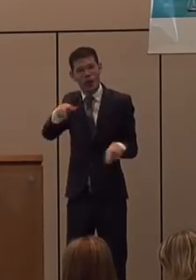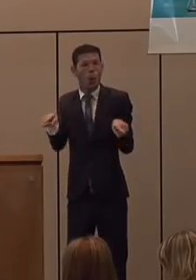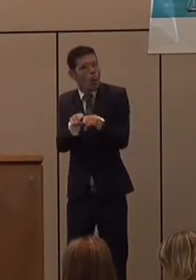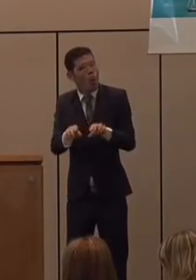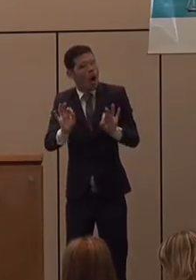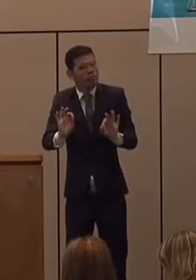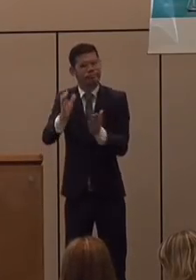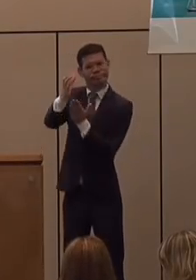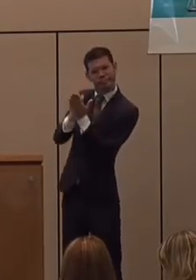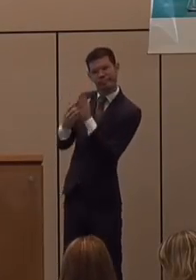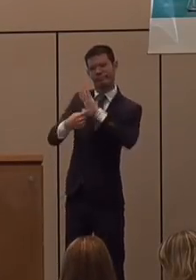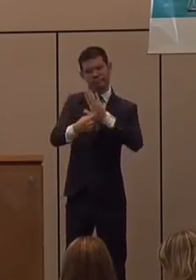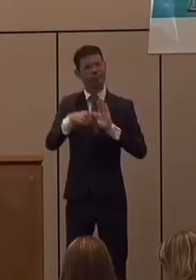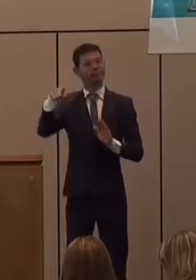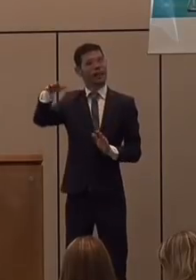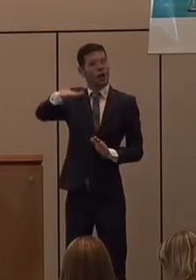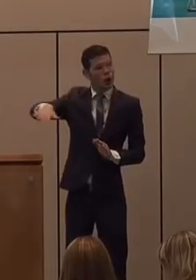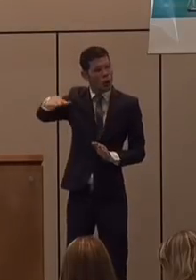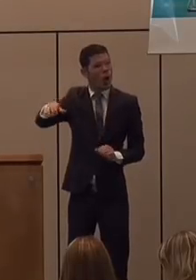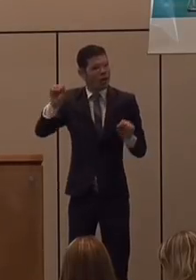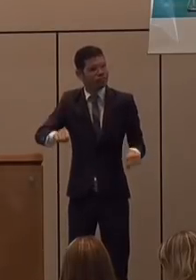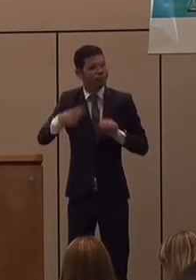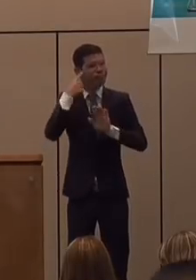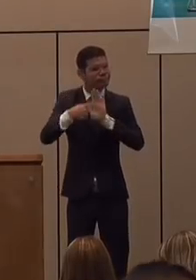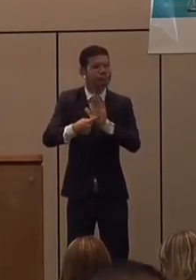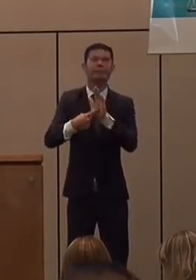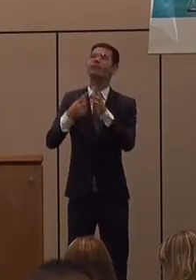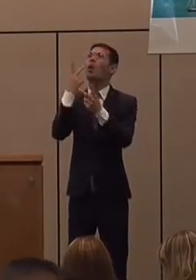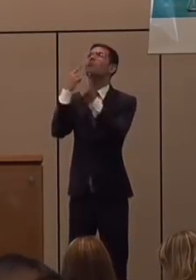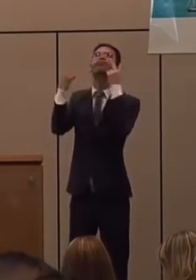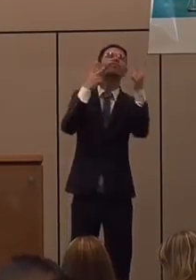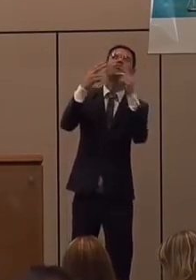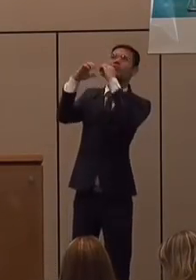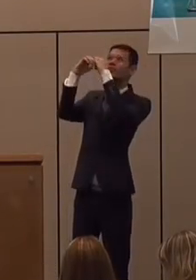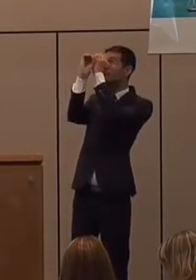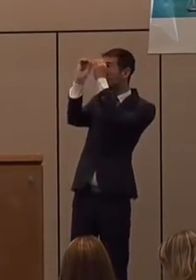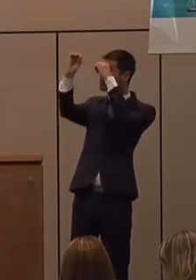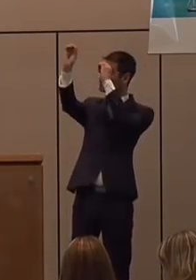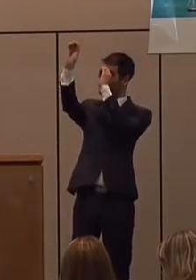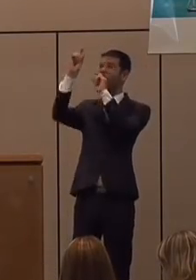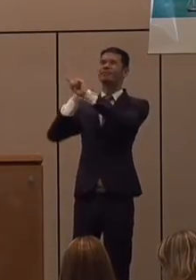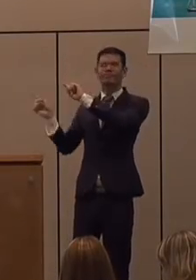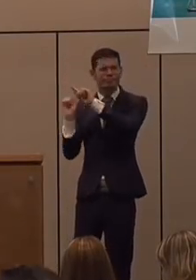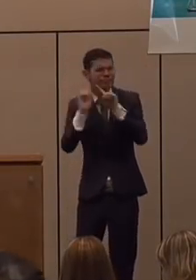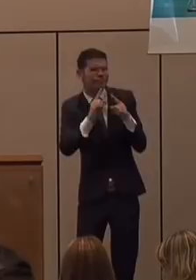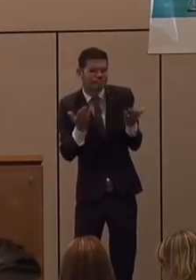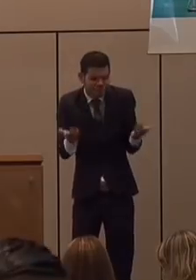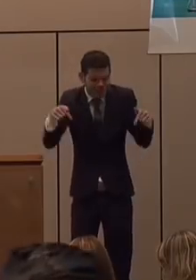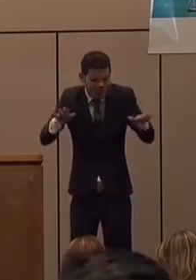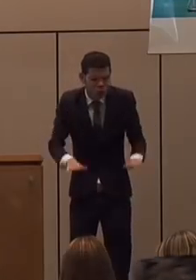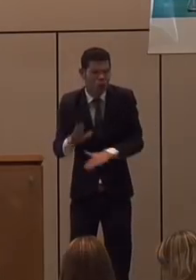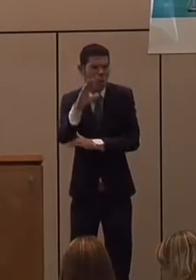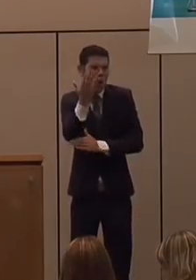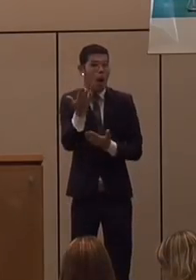esos lugares ideales para el avistamiento de los astros todos esos son enormes potencialidades que tiene que tiene colombia y que